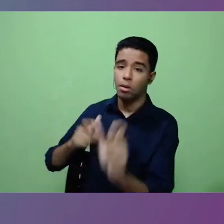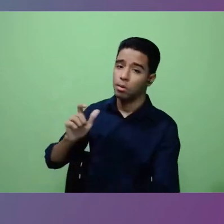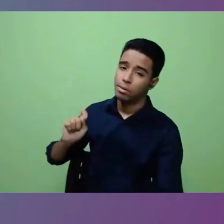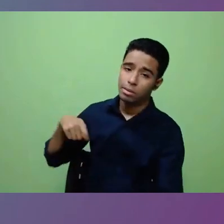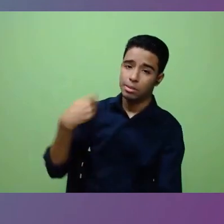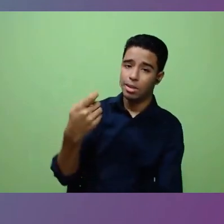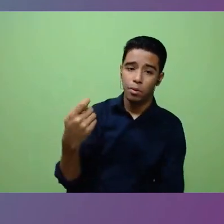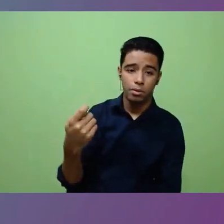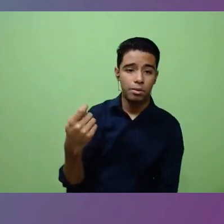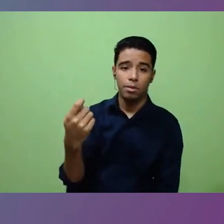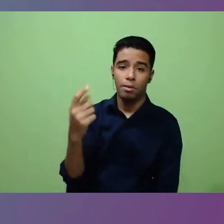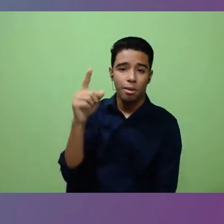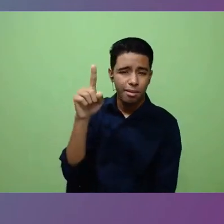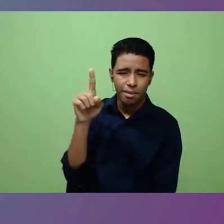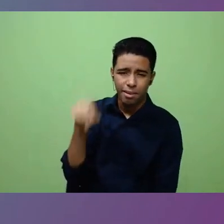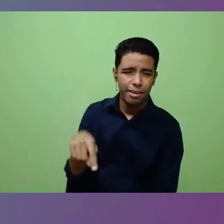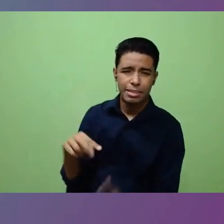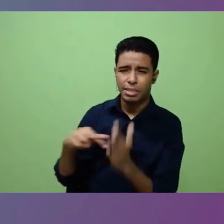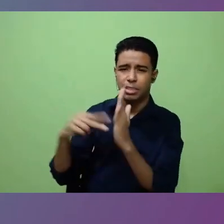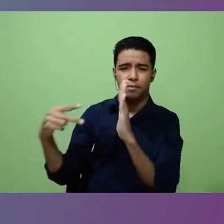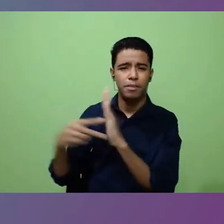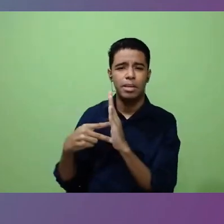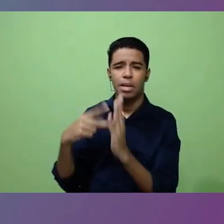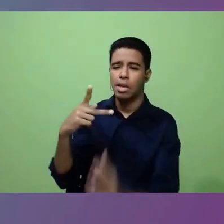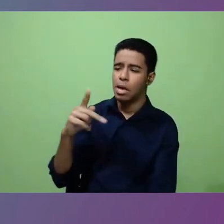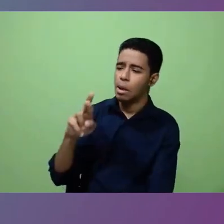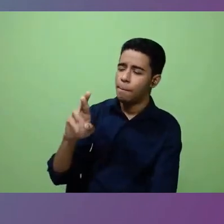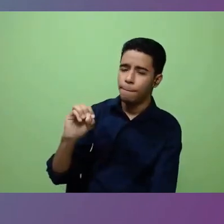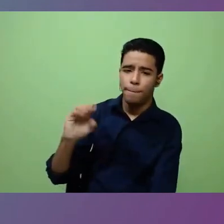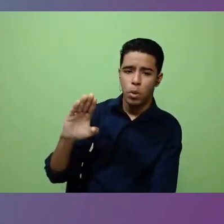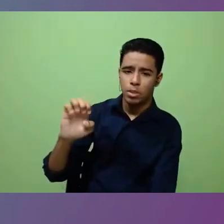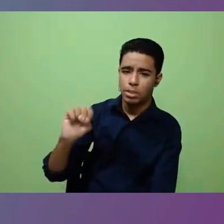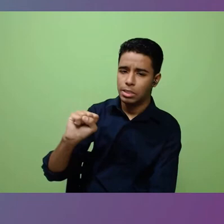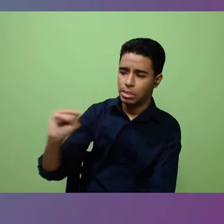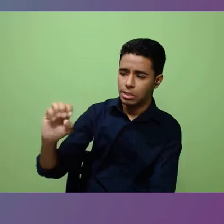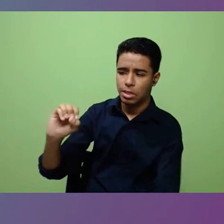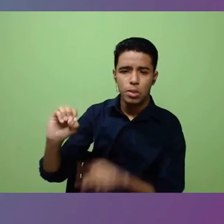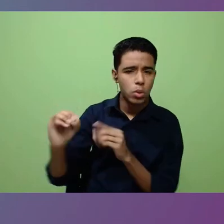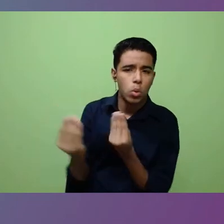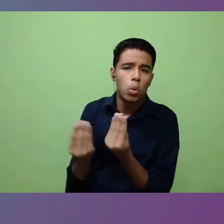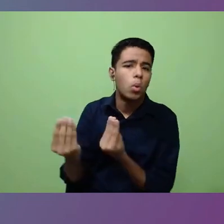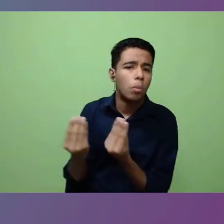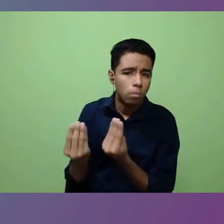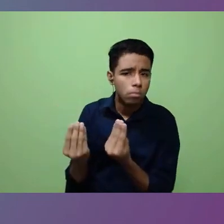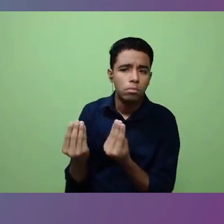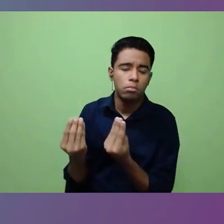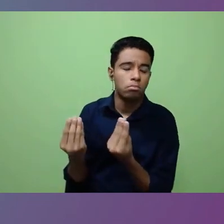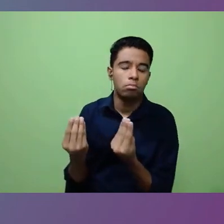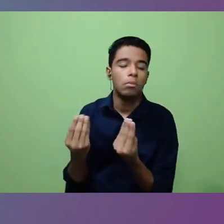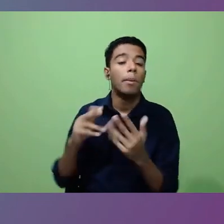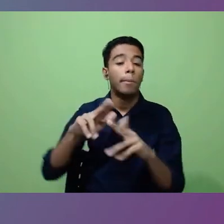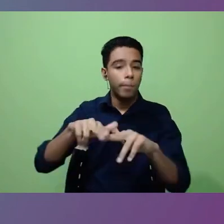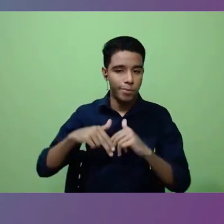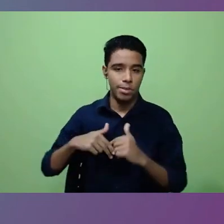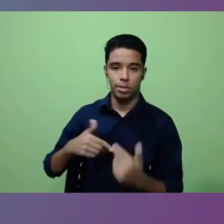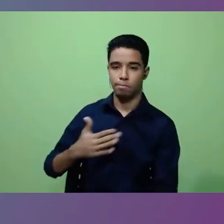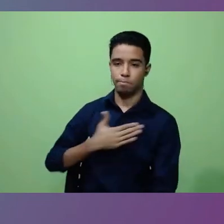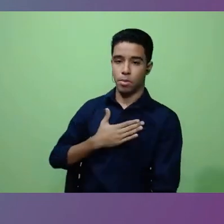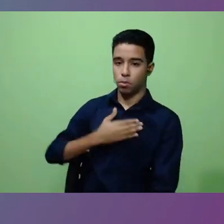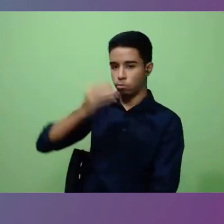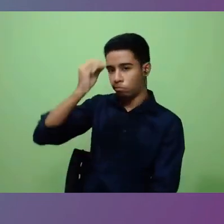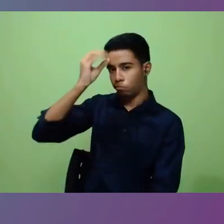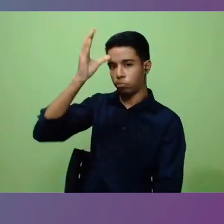processo. Então, como que eu vou interpretar esse sinal? Vai partir do meu conhecimento. Então, a minha escolha tradutória,